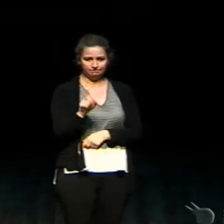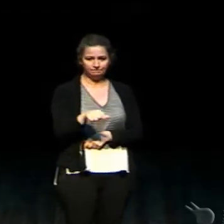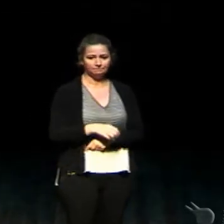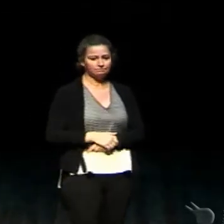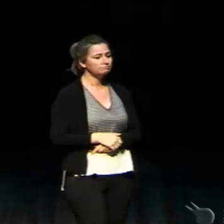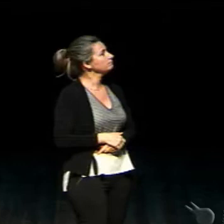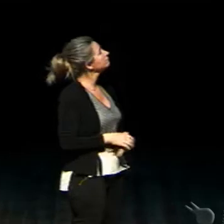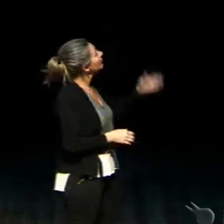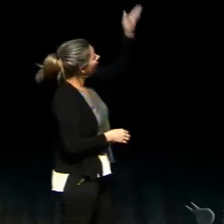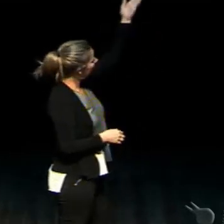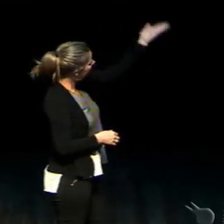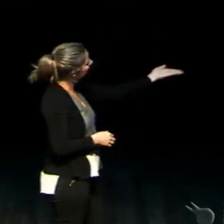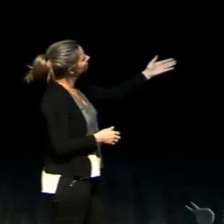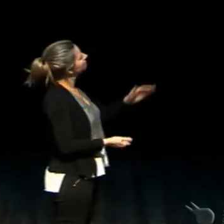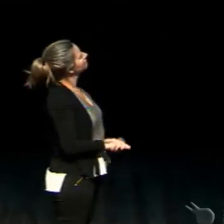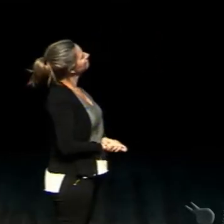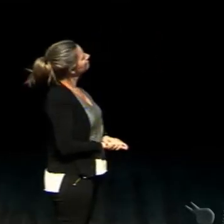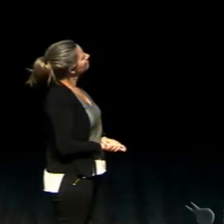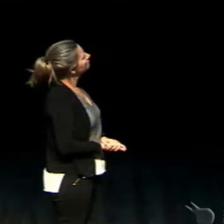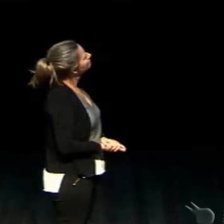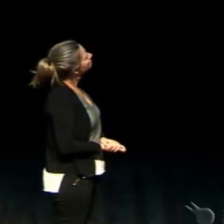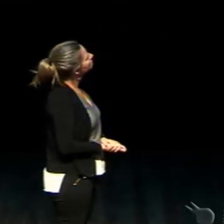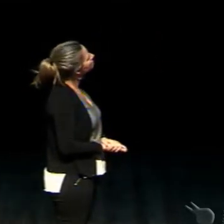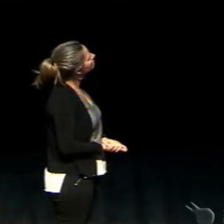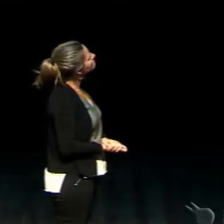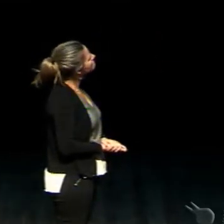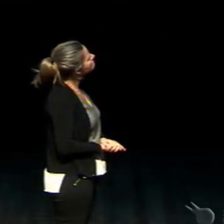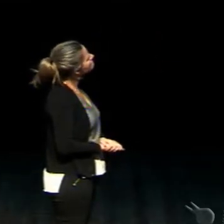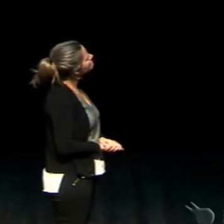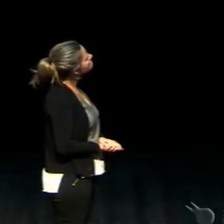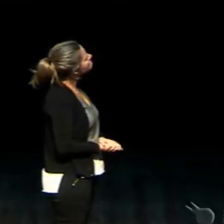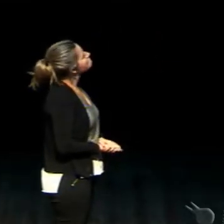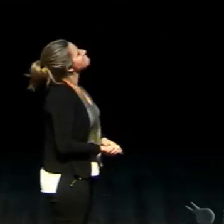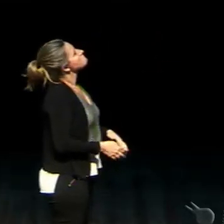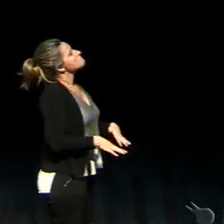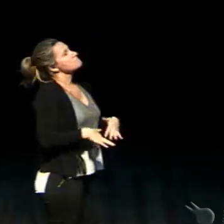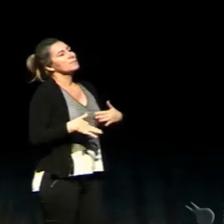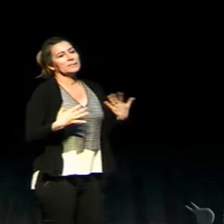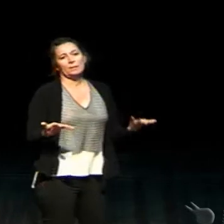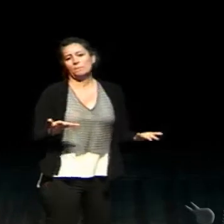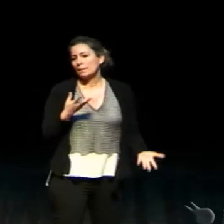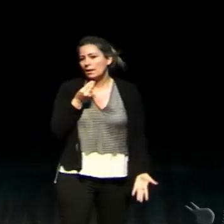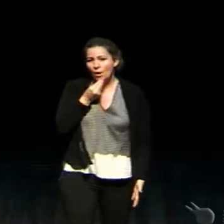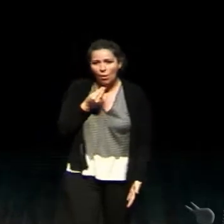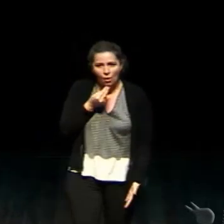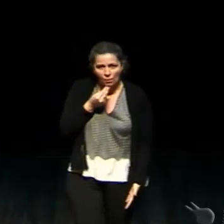dizendo que tudo o que acontece dentro de uma sala de aula é importante para o aprendizado de uma segunda língua.